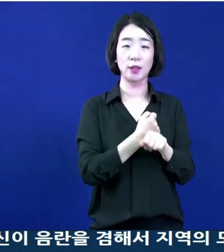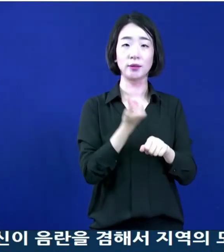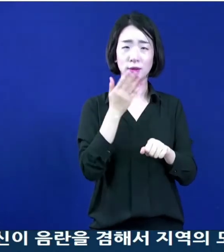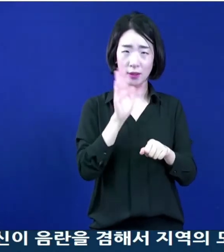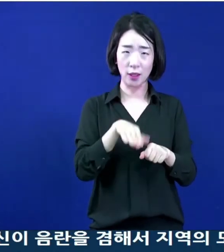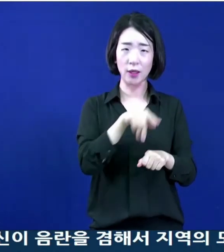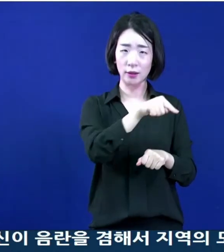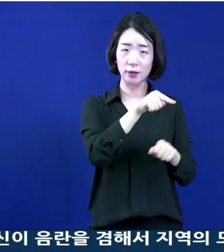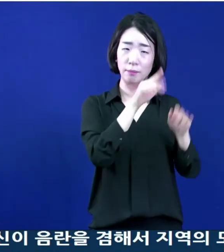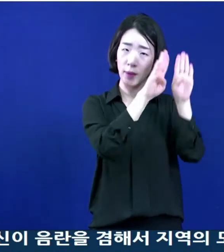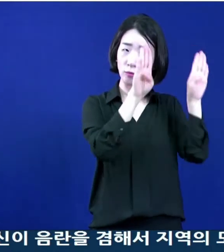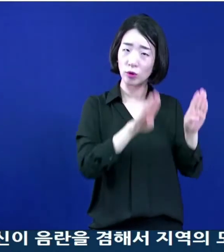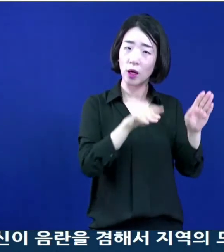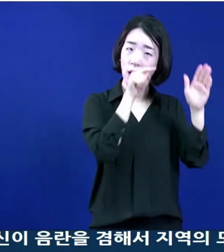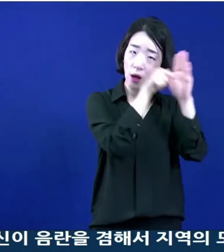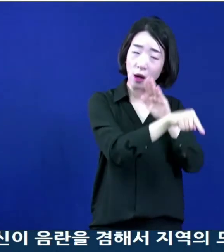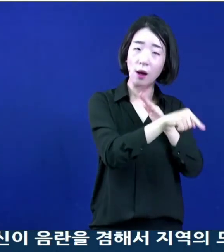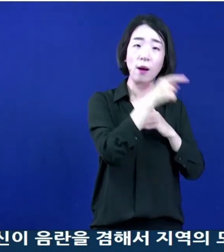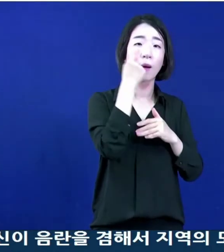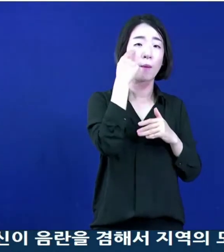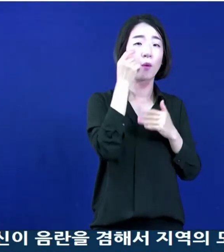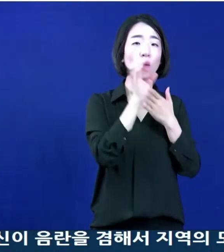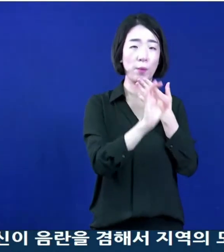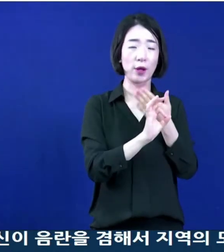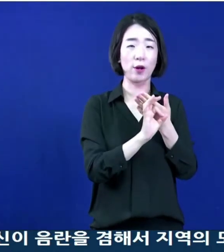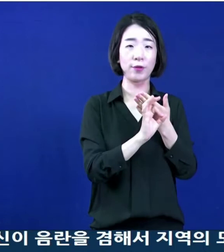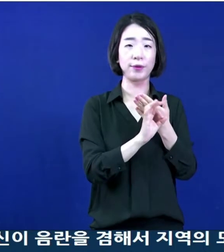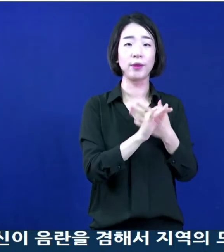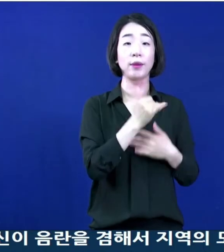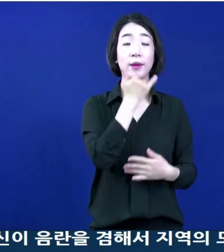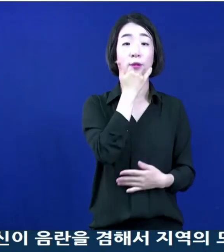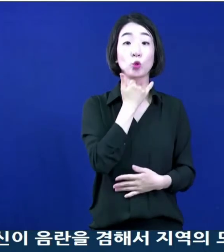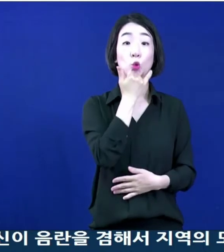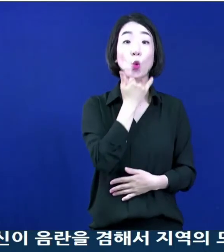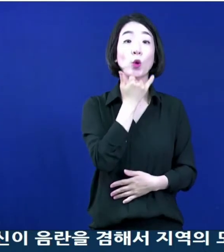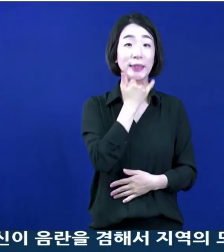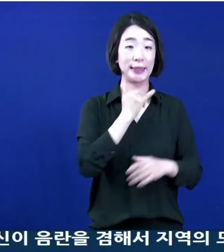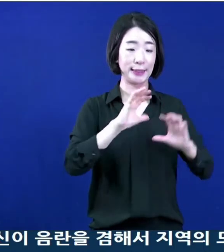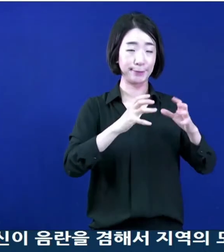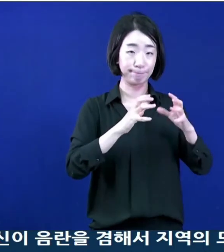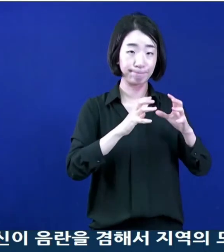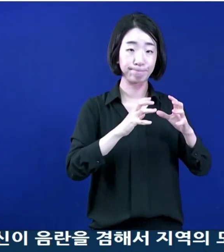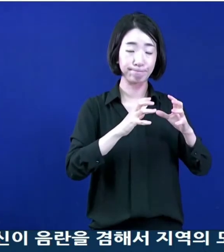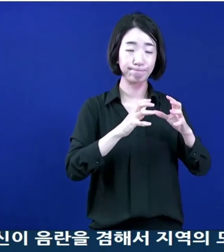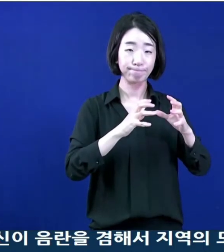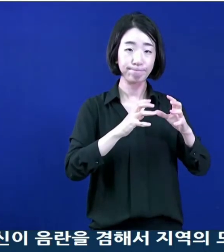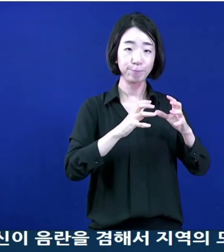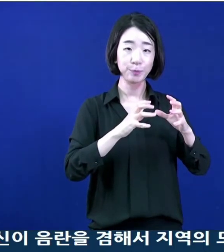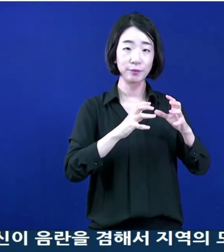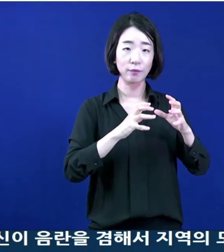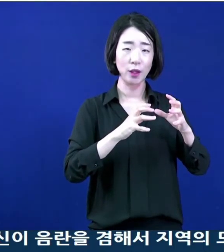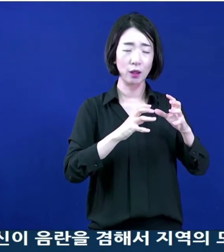그 당시에 이제 보니까 만든 지 얼마 안 됐어요. 독일 고고학자들이